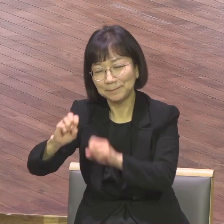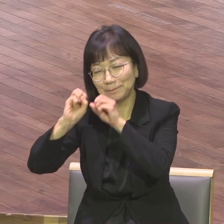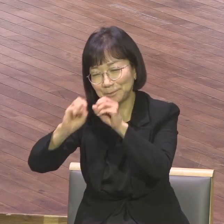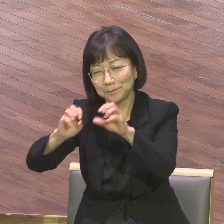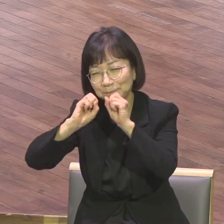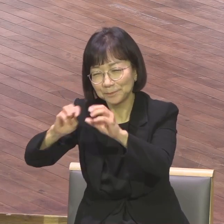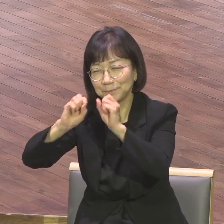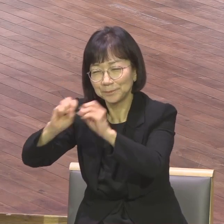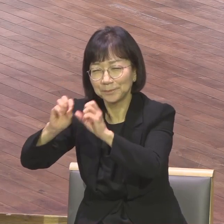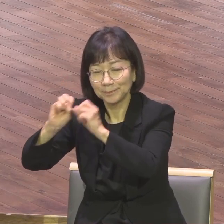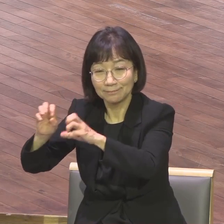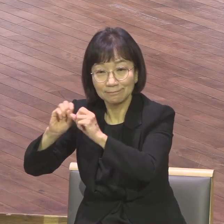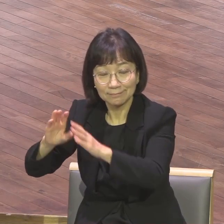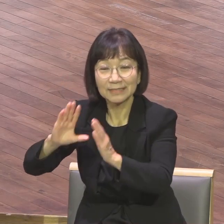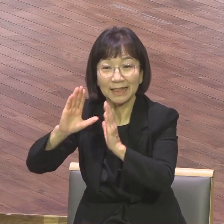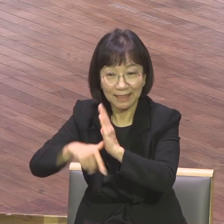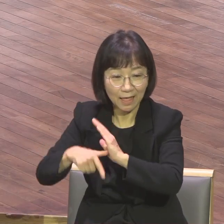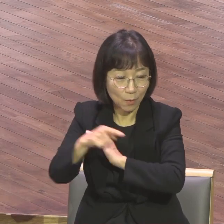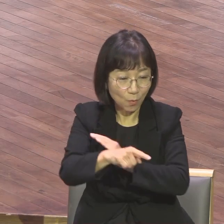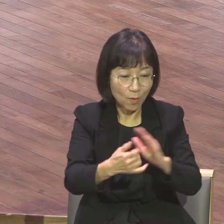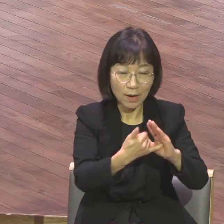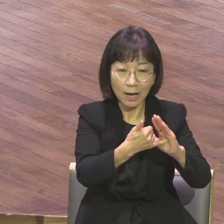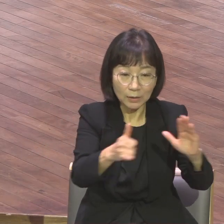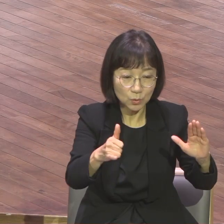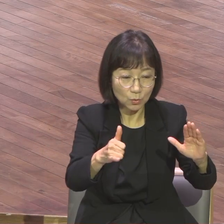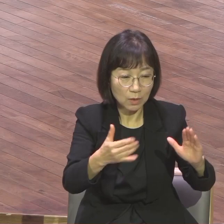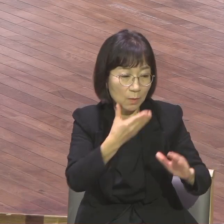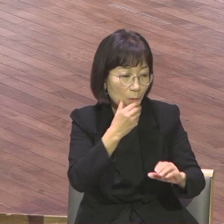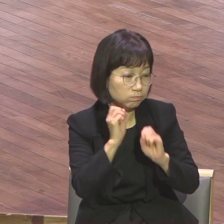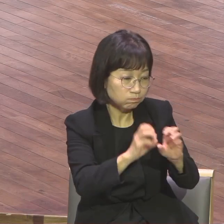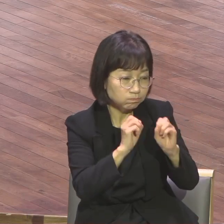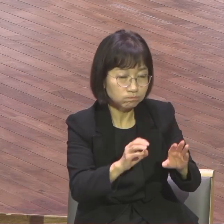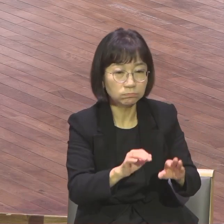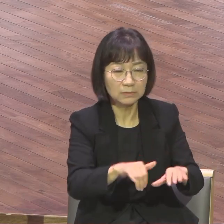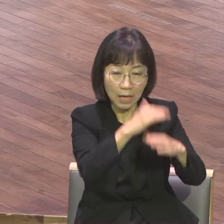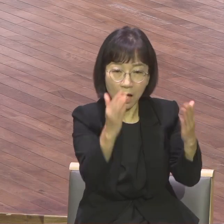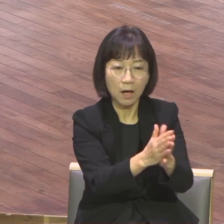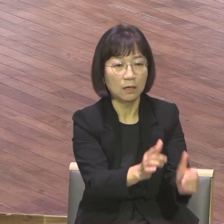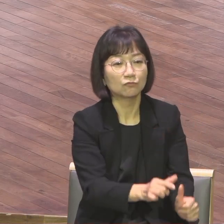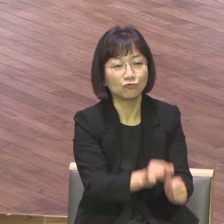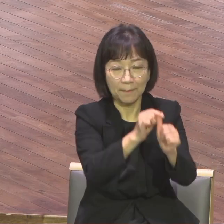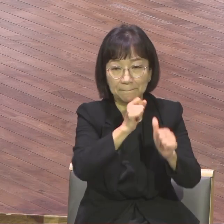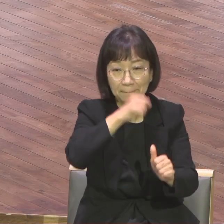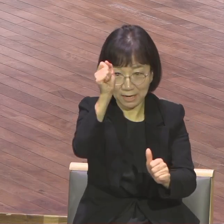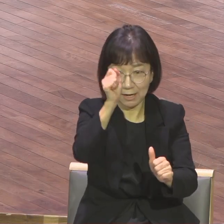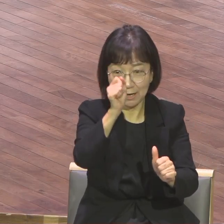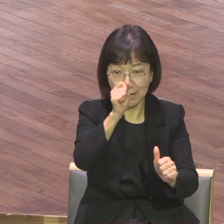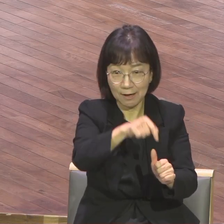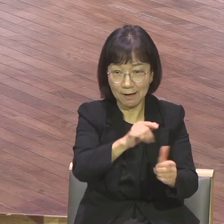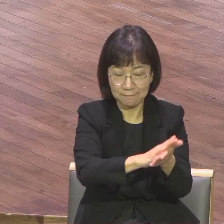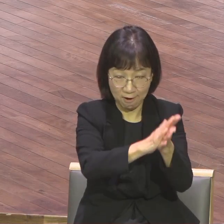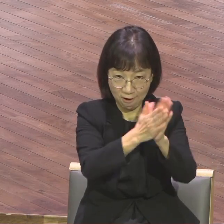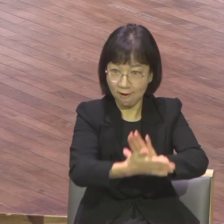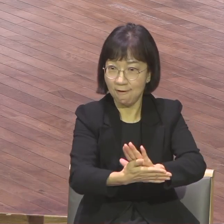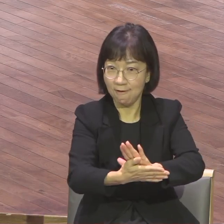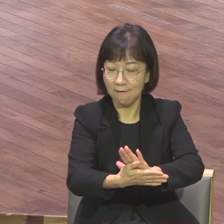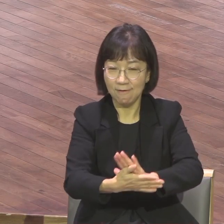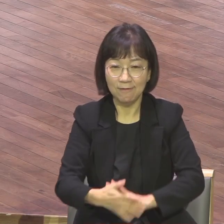왔어. 전도 와가지고 그 가정 복음이 증거돼가지고 그 가정 그 복음을 받고 변화가 되기 시작됐어.